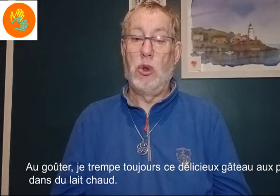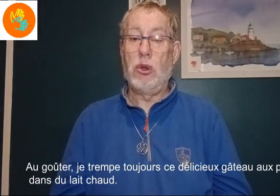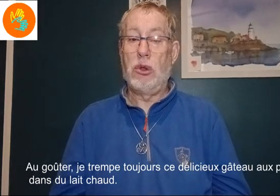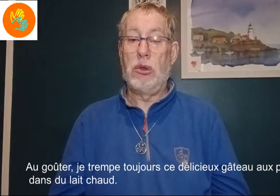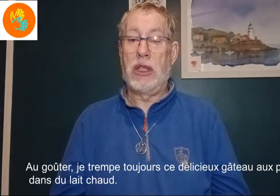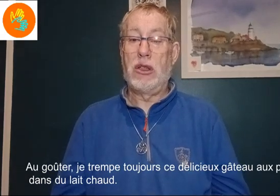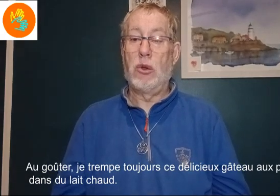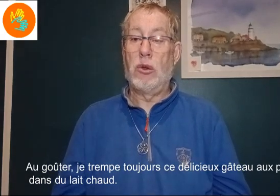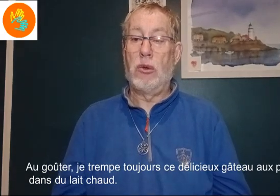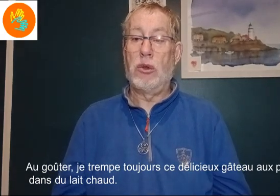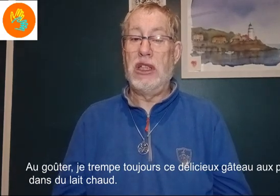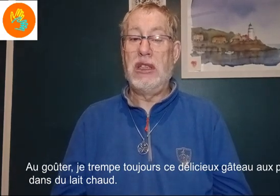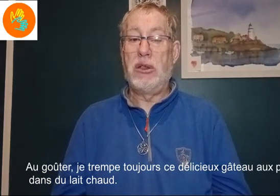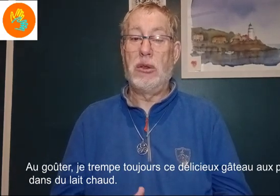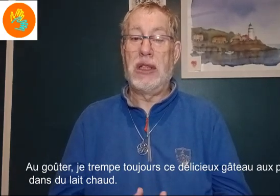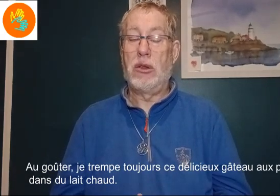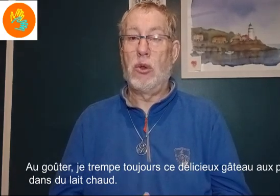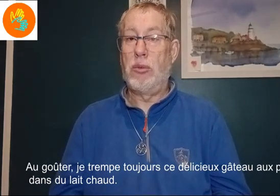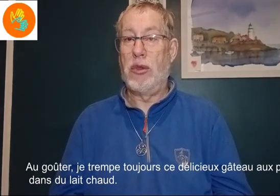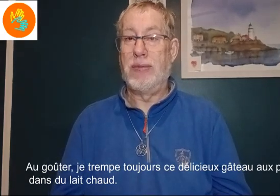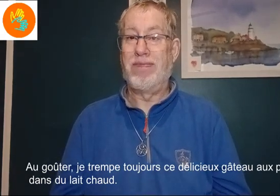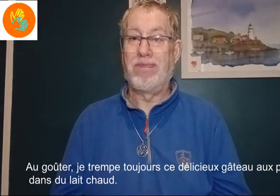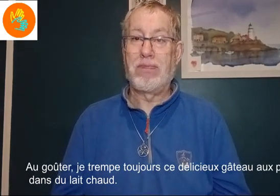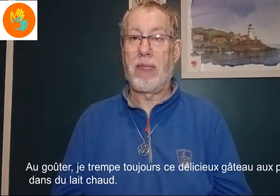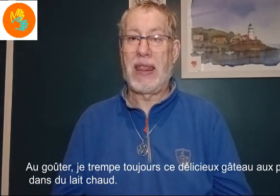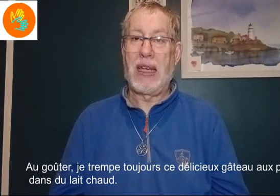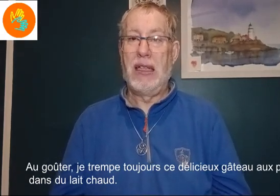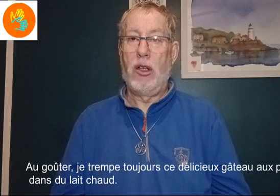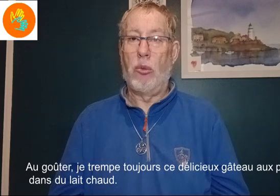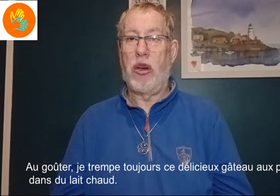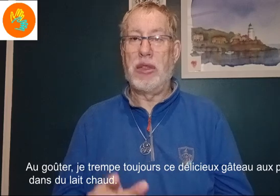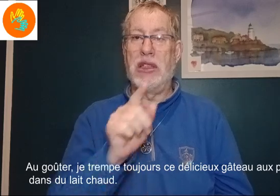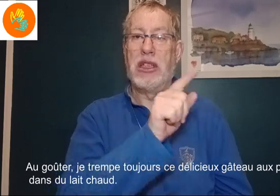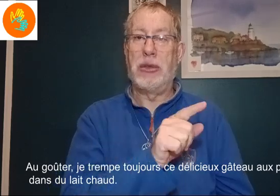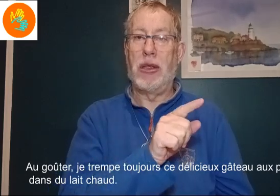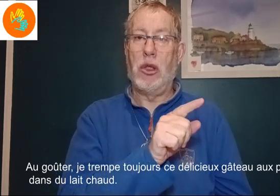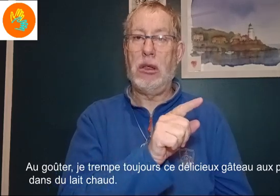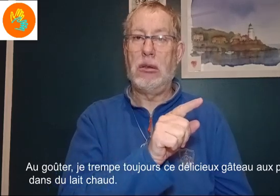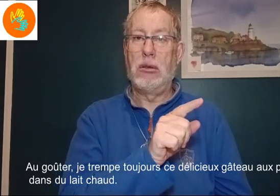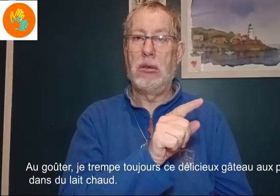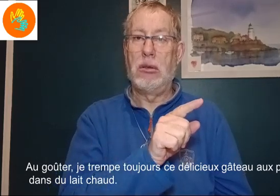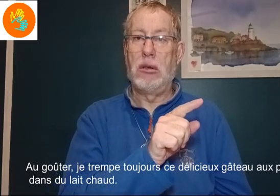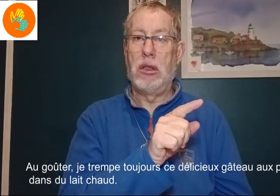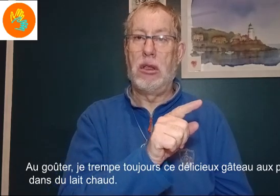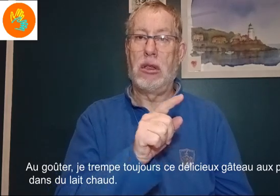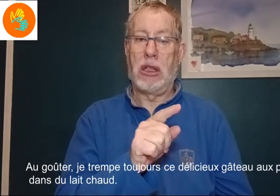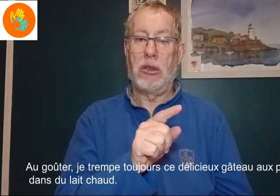Pour gâteau au délicieux gâteau aux pommes. On pourrait mettre délicieux d'abord,